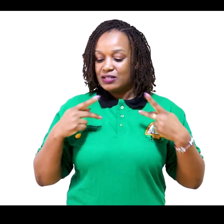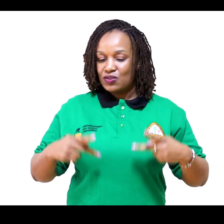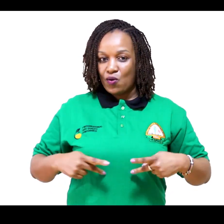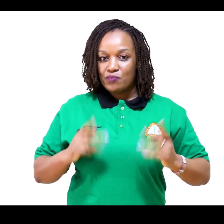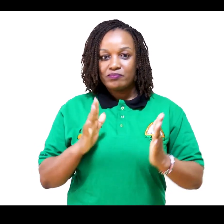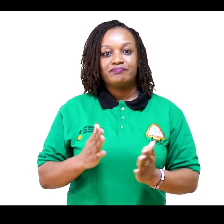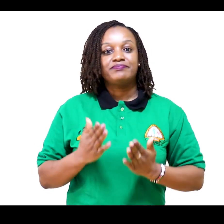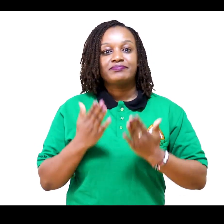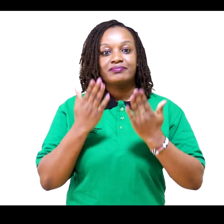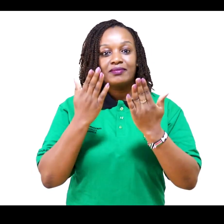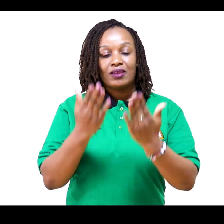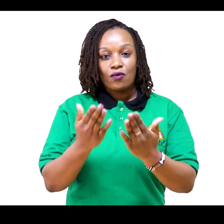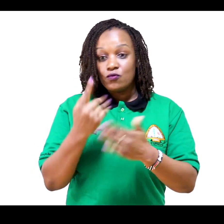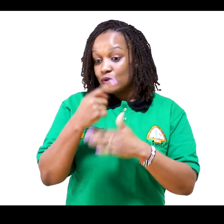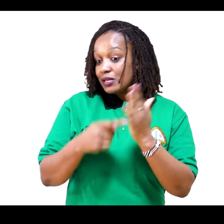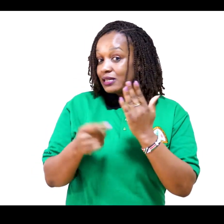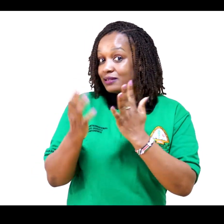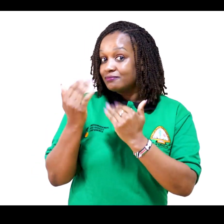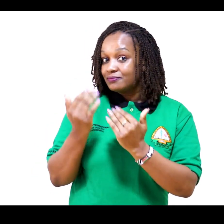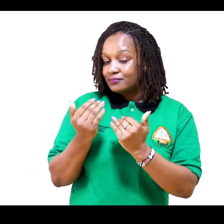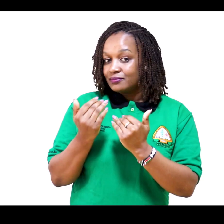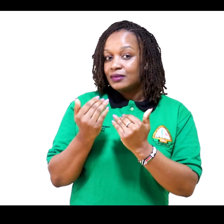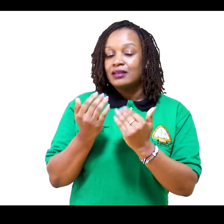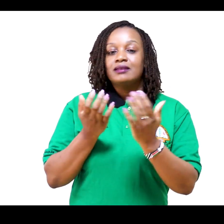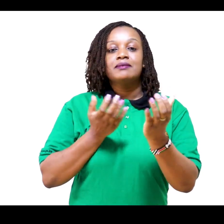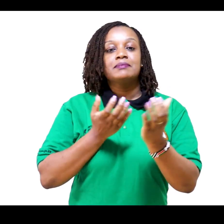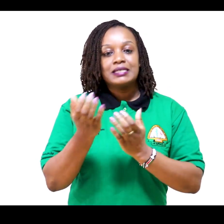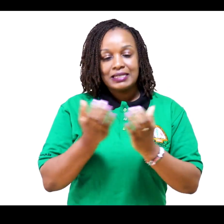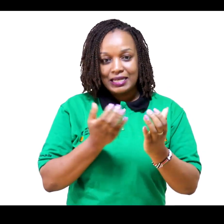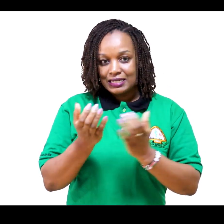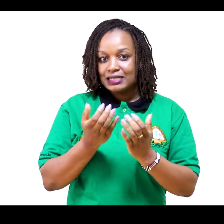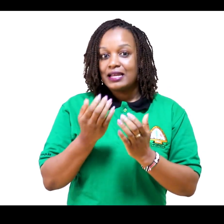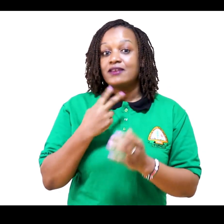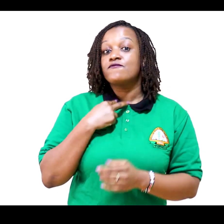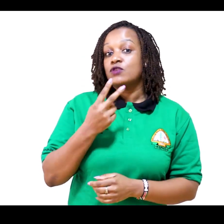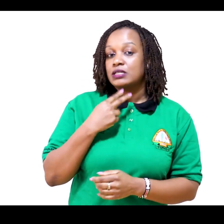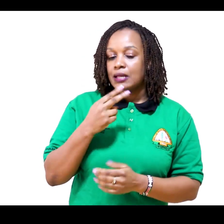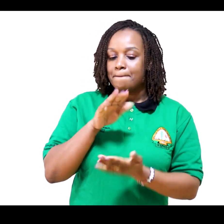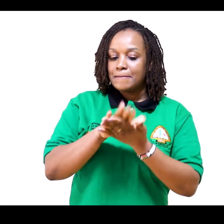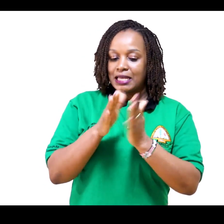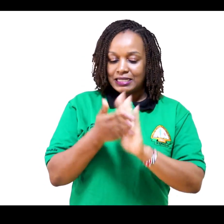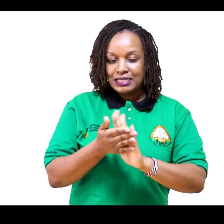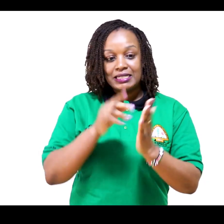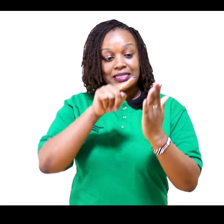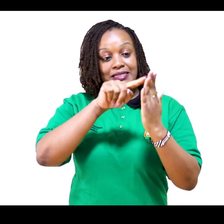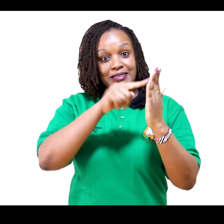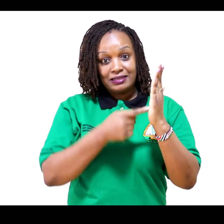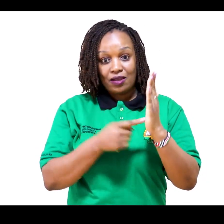uwasilishaji wa kimwili wa shehena, ankara ya kibiashara, orodha ya ufungashaji, ombi